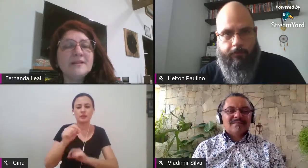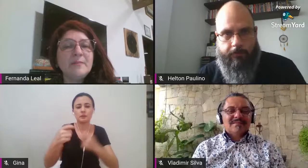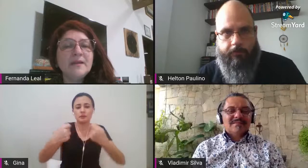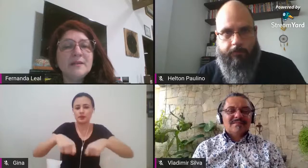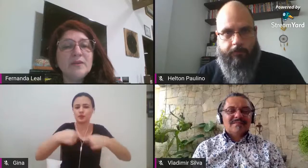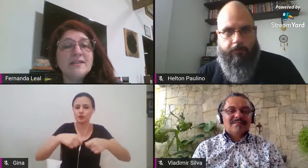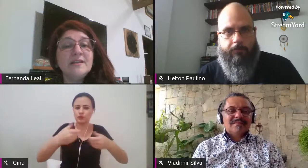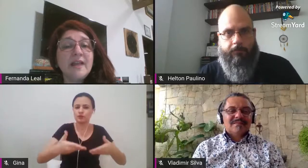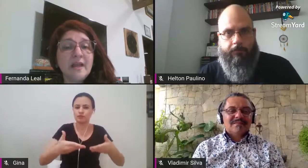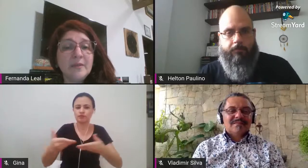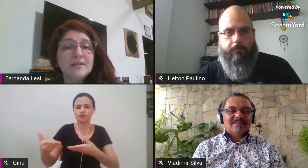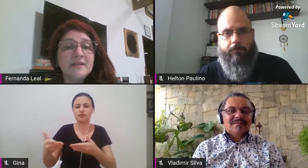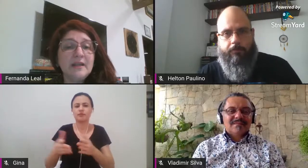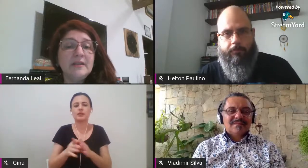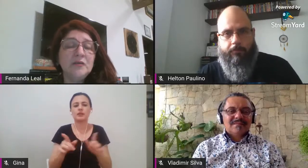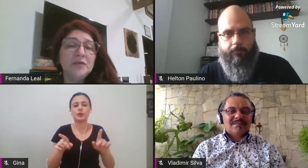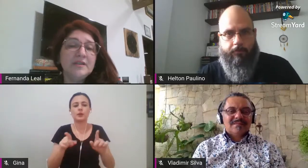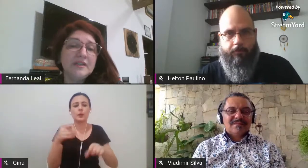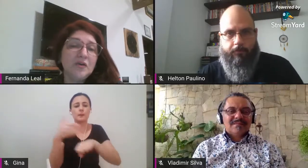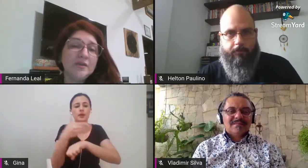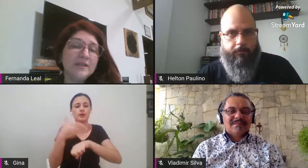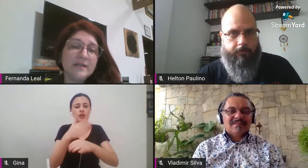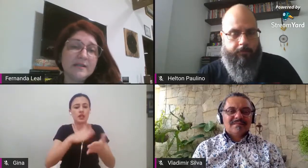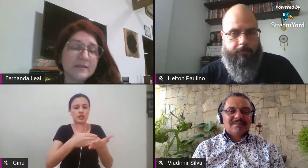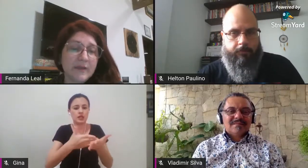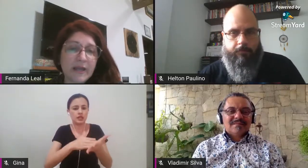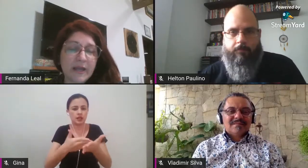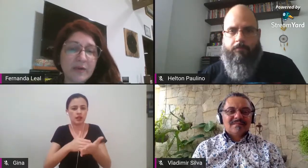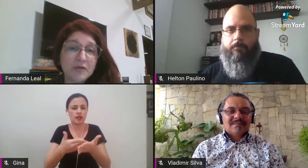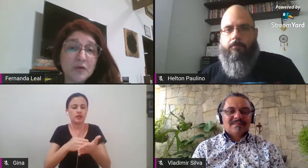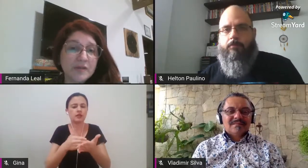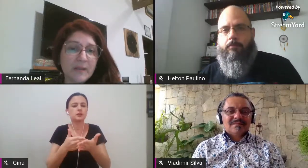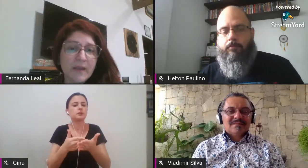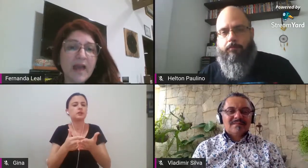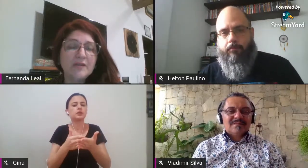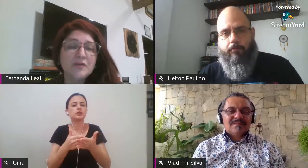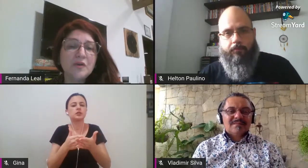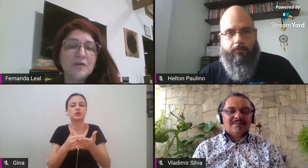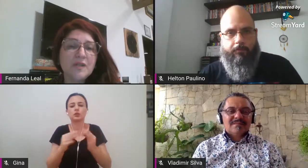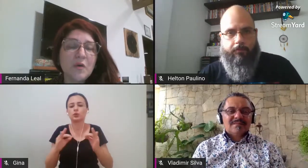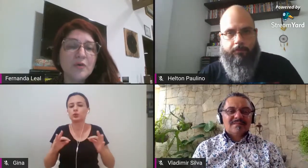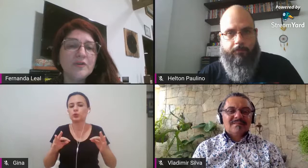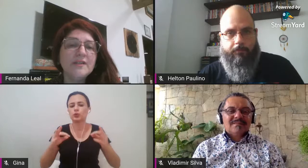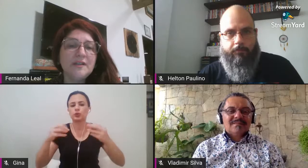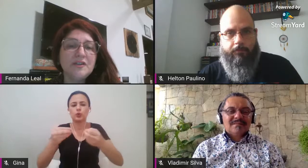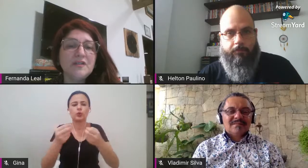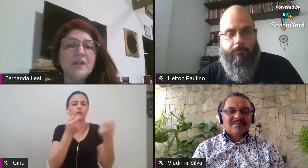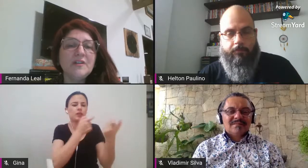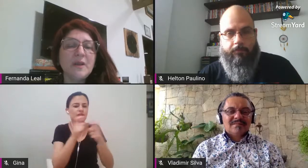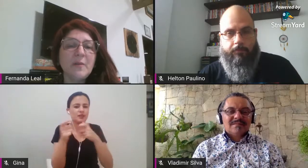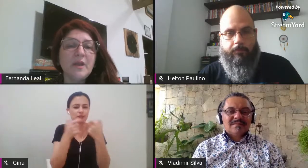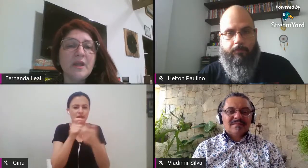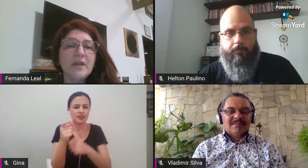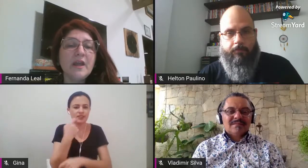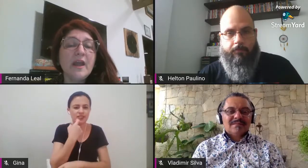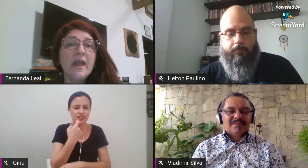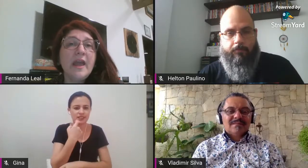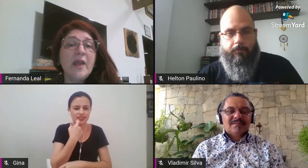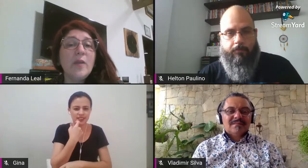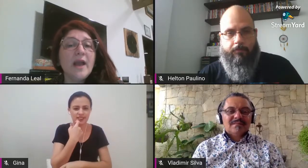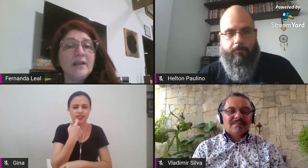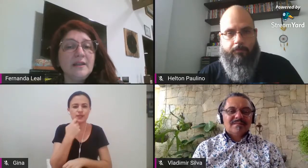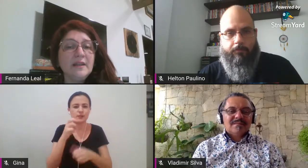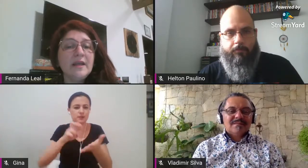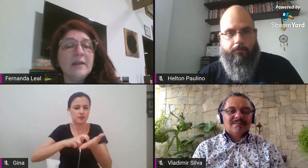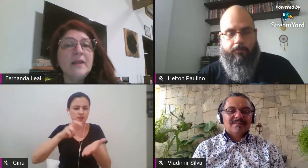A participação das intérpretes, né, em todas as nossas os nossos debates, os nossos encontros às sextas-feiras pela manhã.